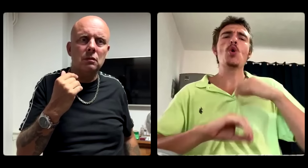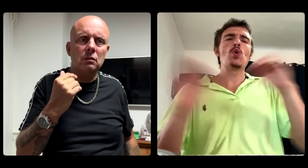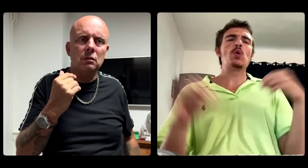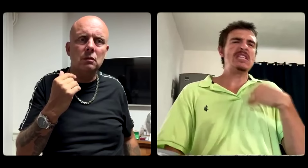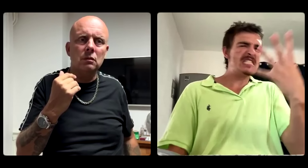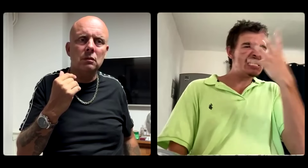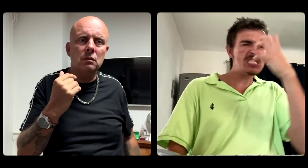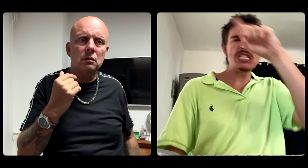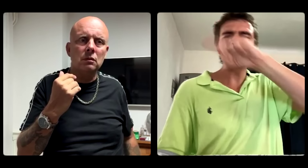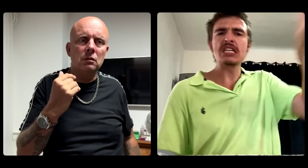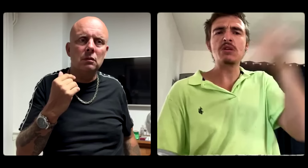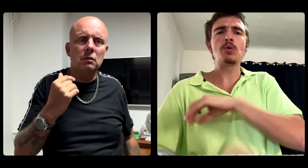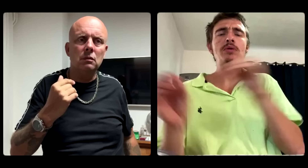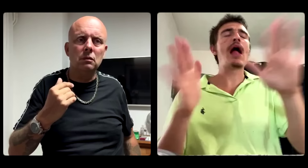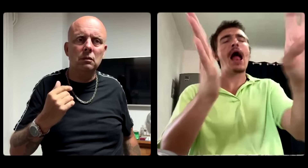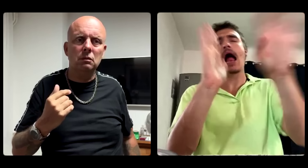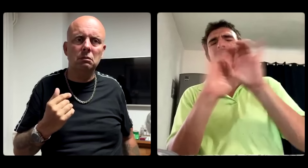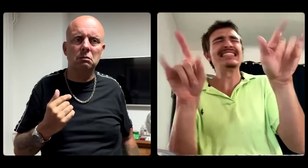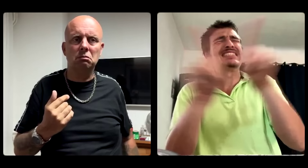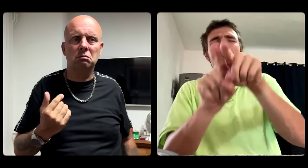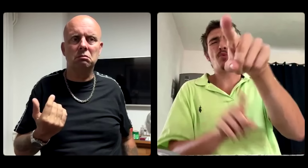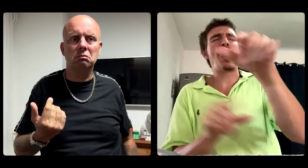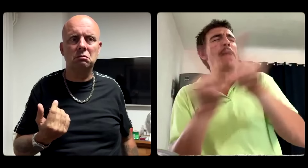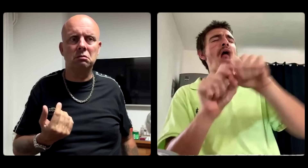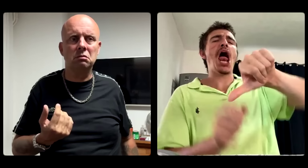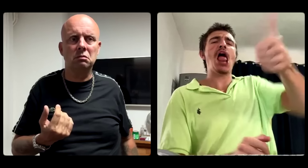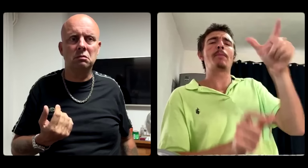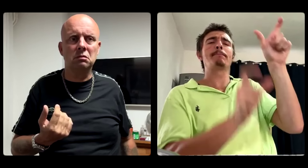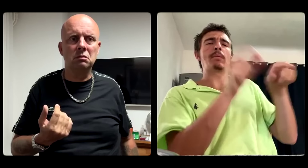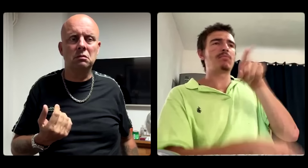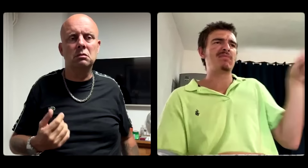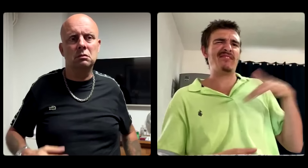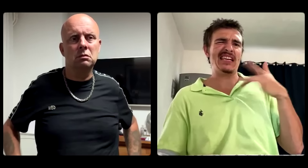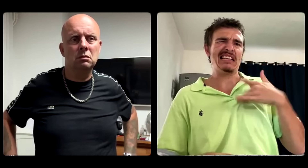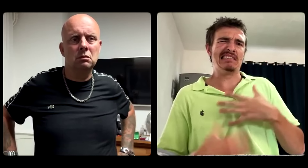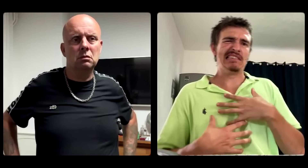Ja. Die spijt kun je niet naar de eerste keer nemen.